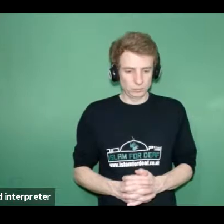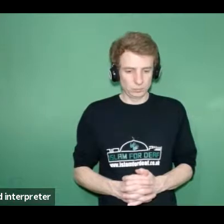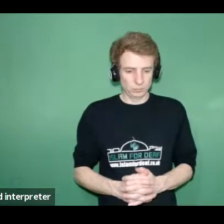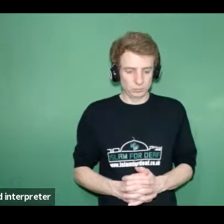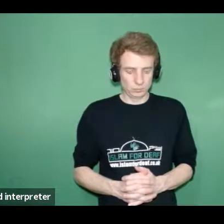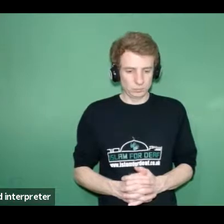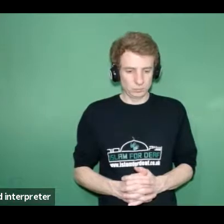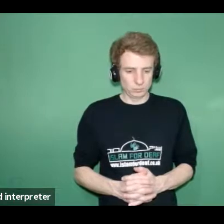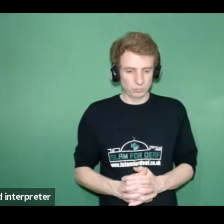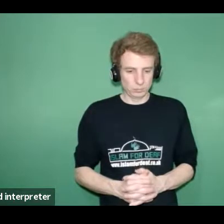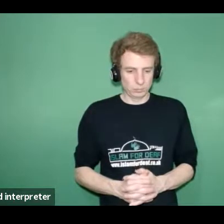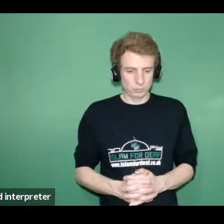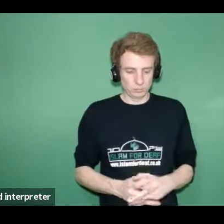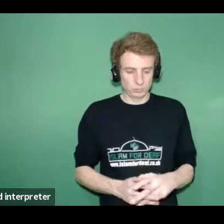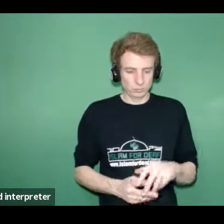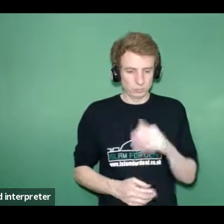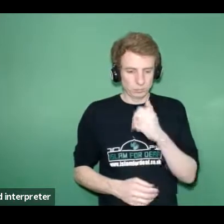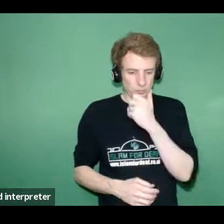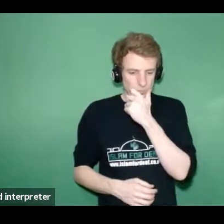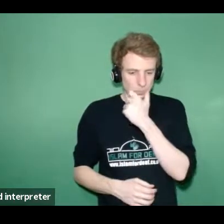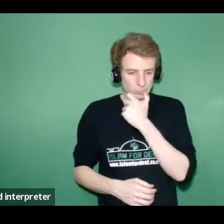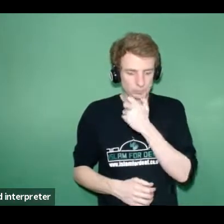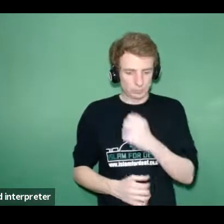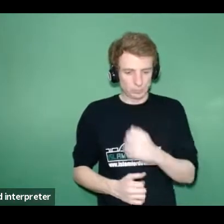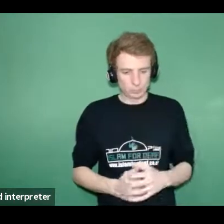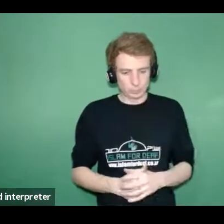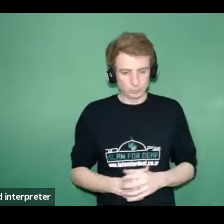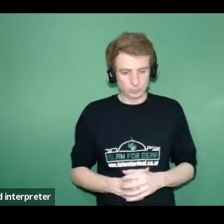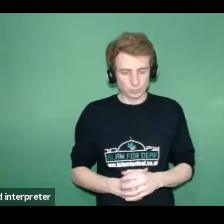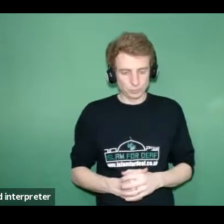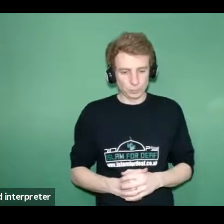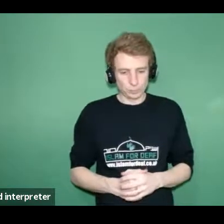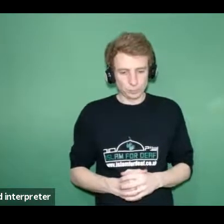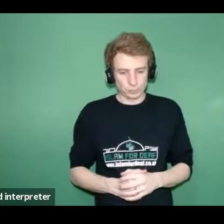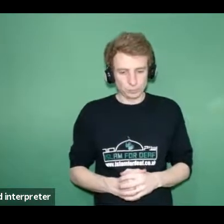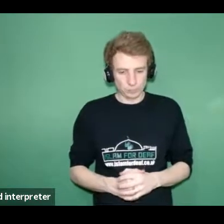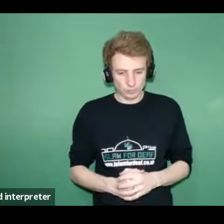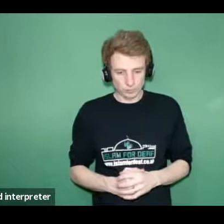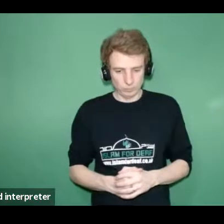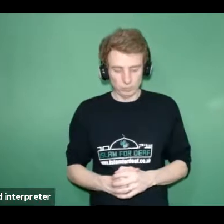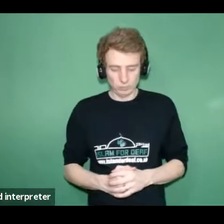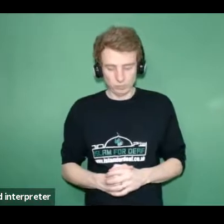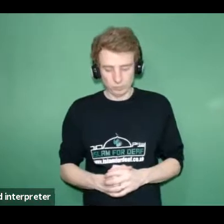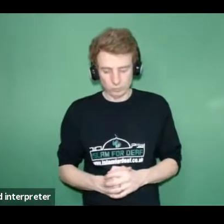المسجد، أما الائتمام من البيوت فلا يصح أبدا. نعم.